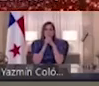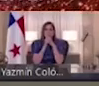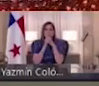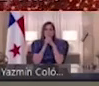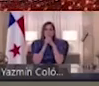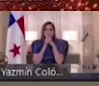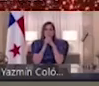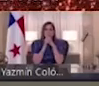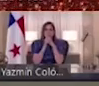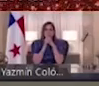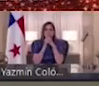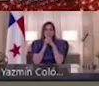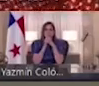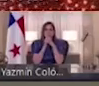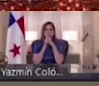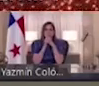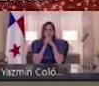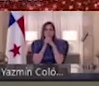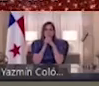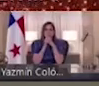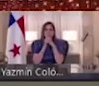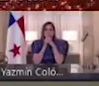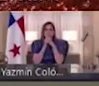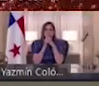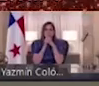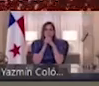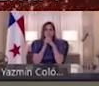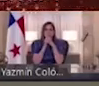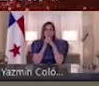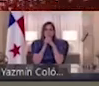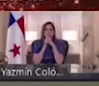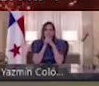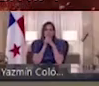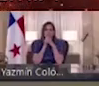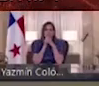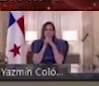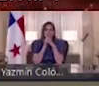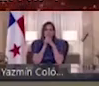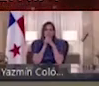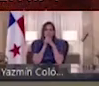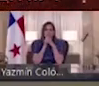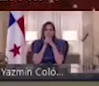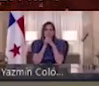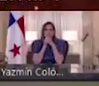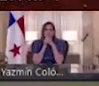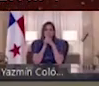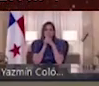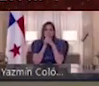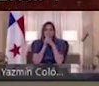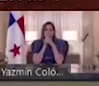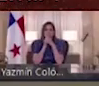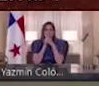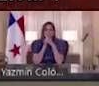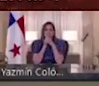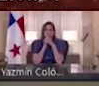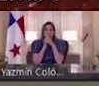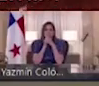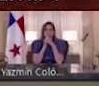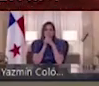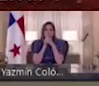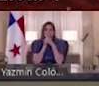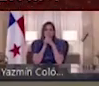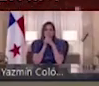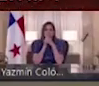Qué bueno que pueda visibilizarse estos temas. Agradecemos a FAO por esta gran iniciativa, así como al permanente apoyo que da a